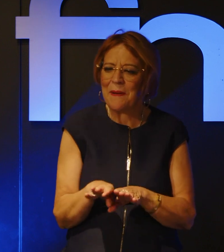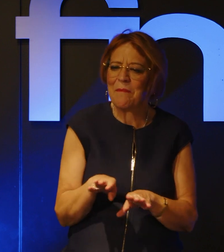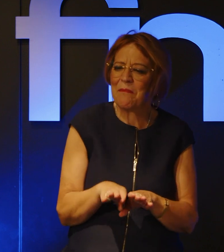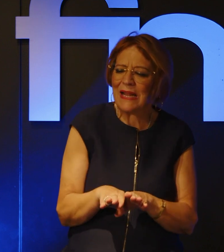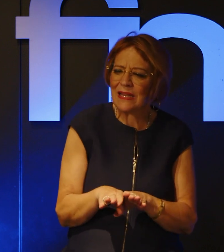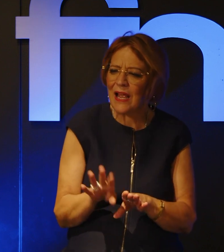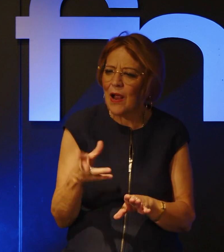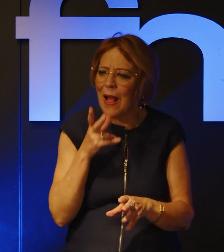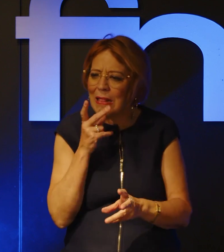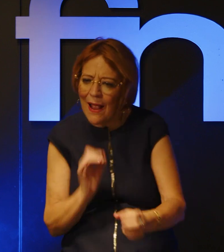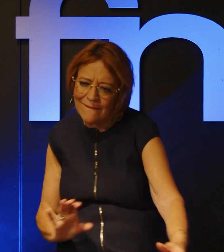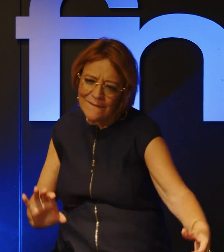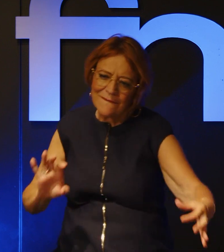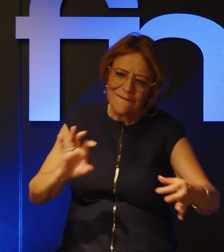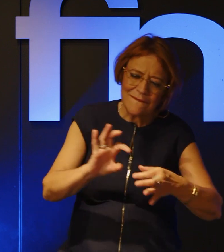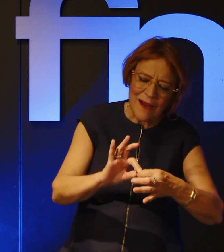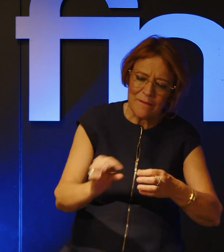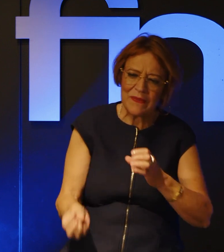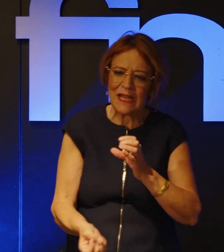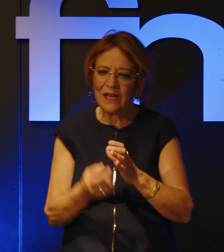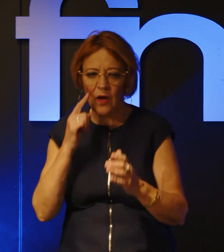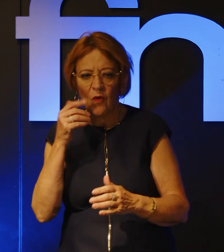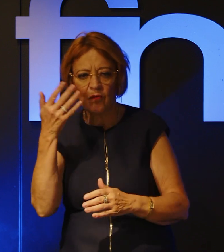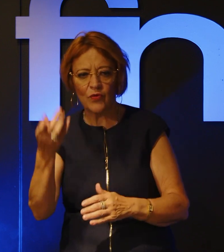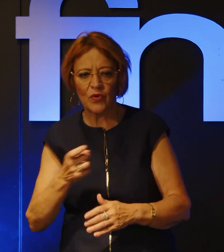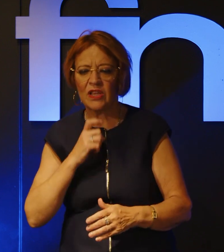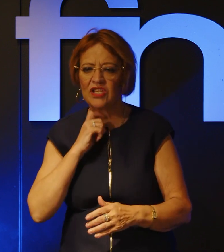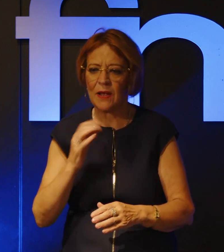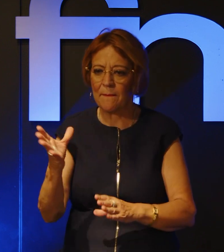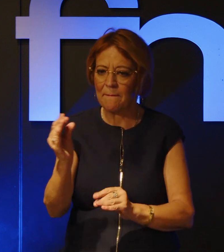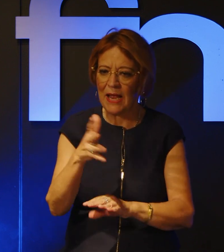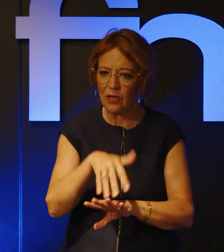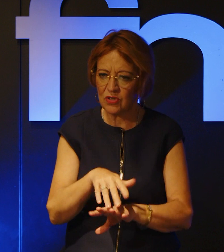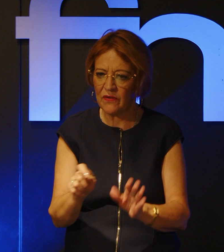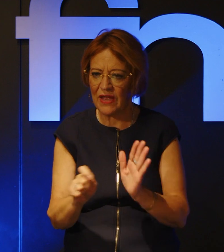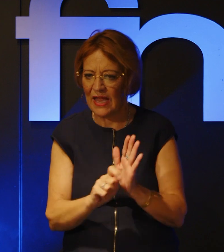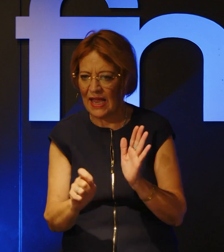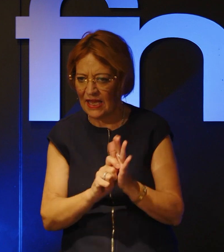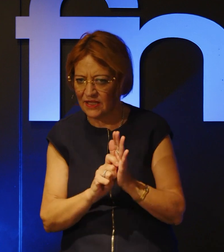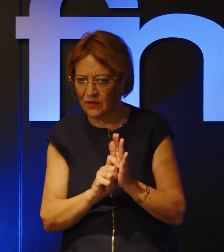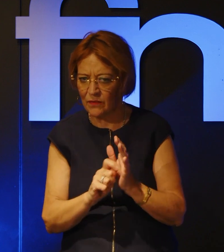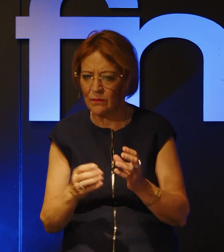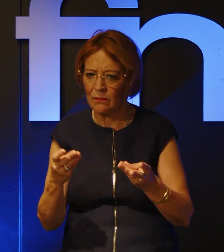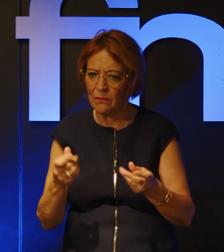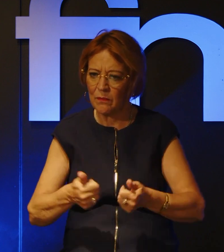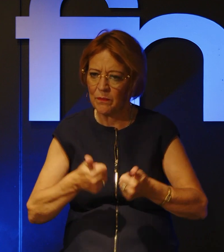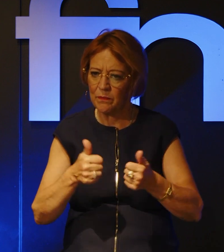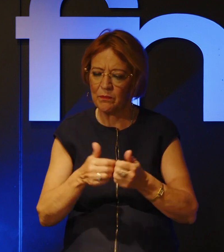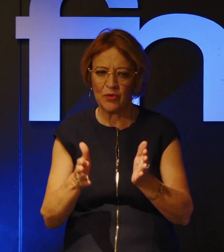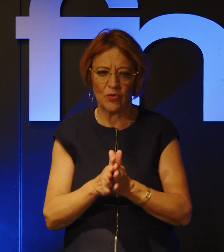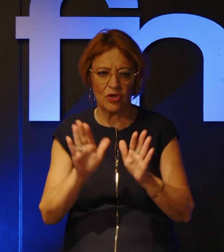Terra à Terra hoje dedica-se a criar um futuro digital mais inclusivo ético e coatio para todos